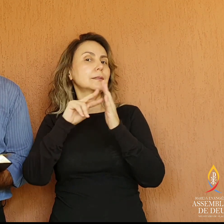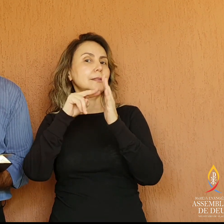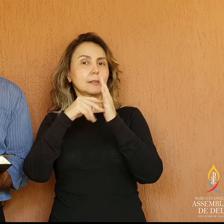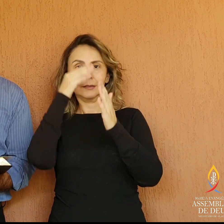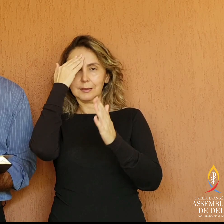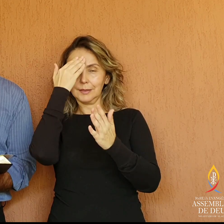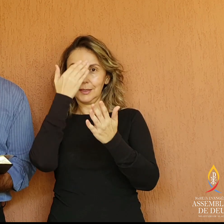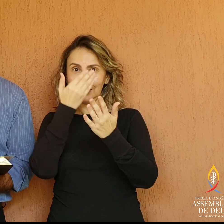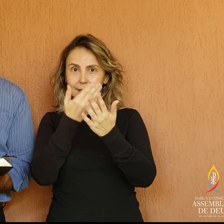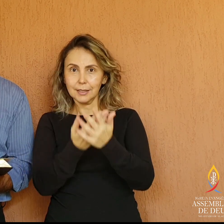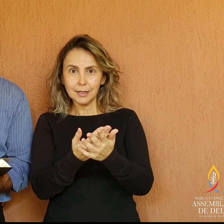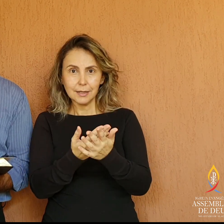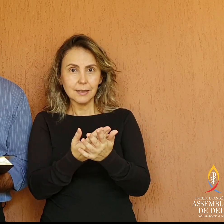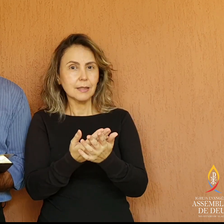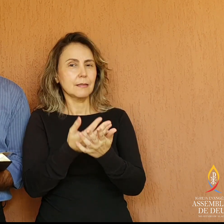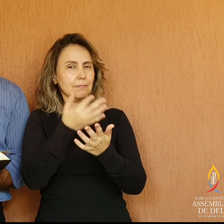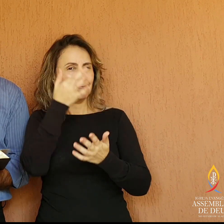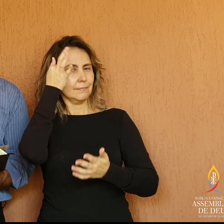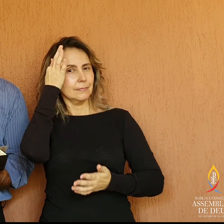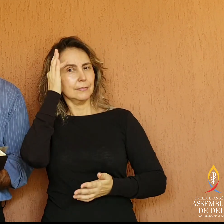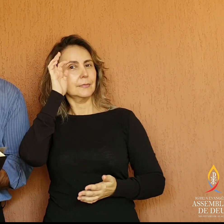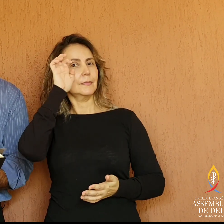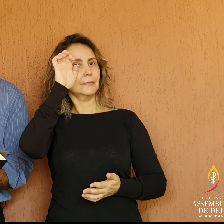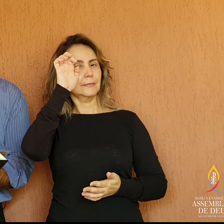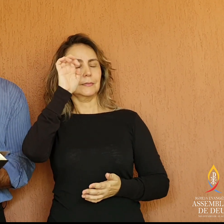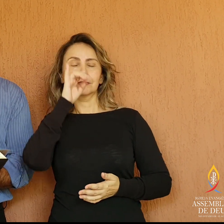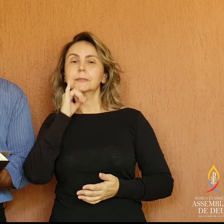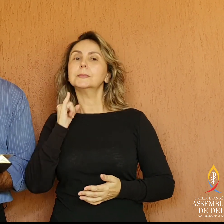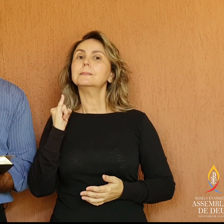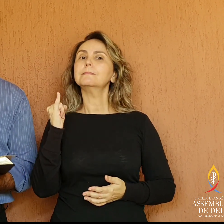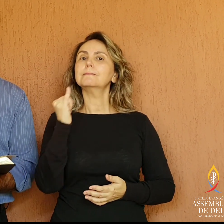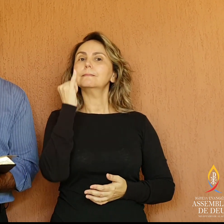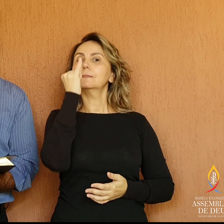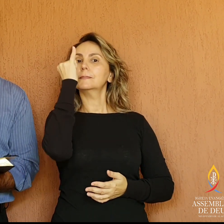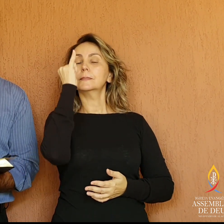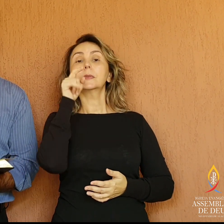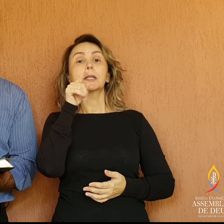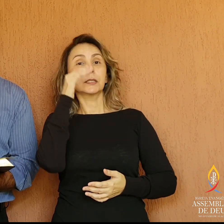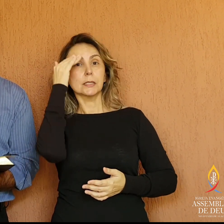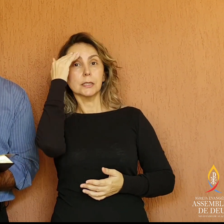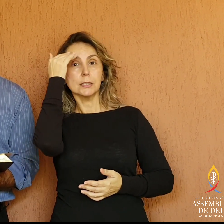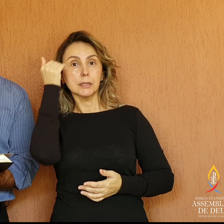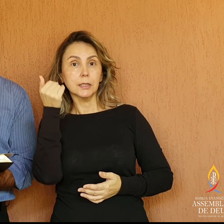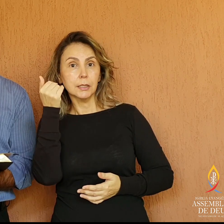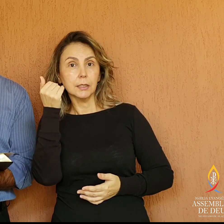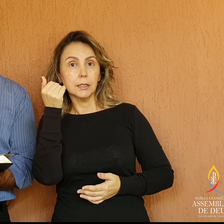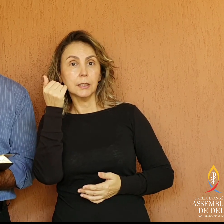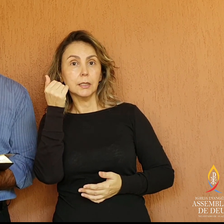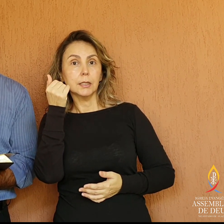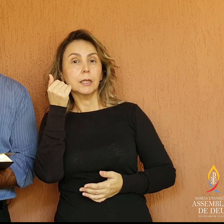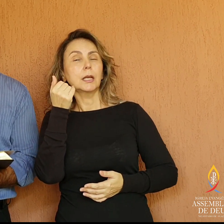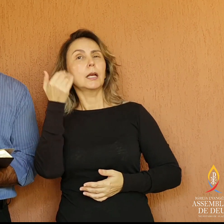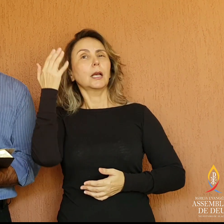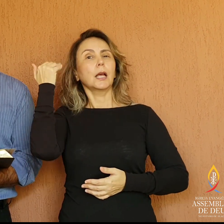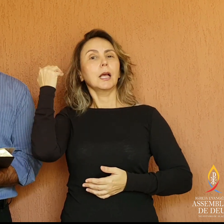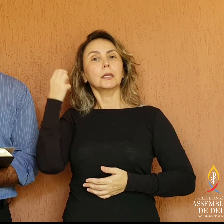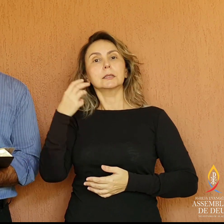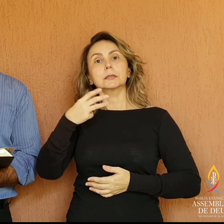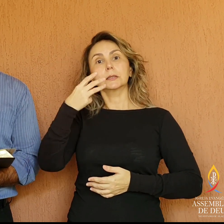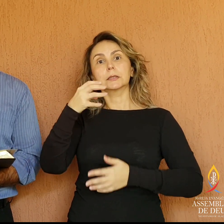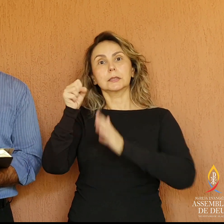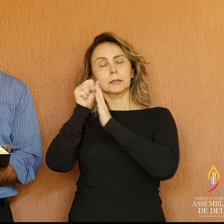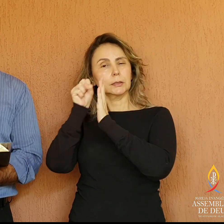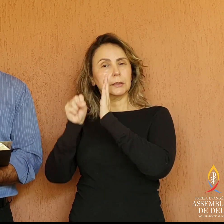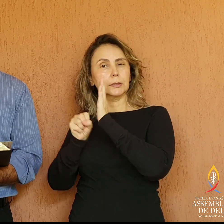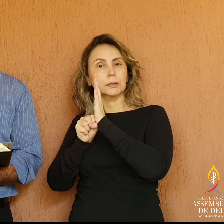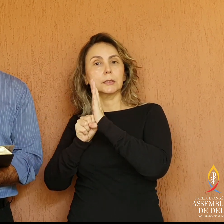crer, ter fé, é importante que você saiba que no terceiro século,